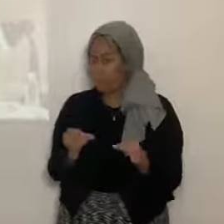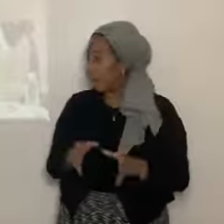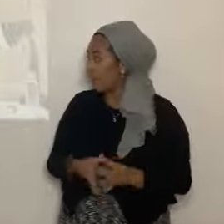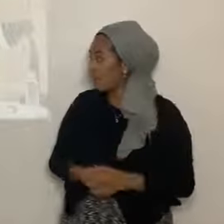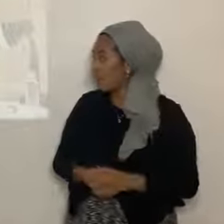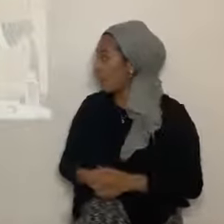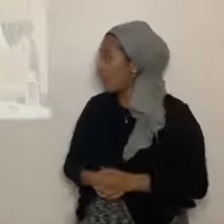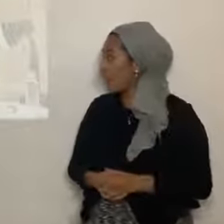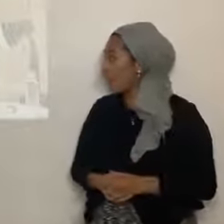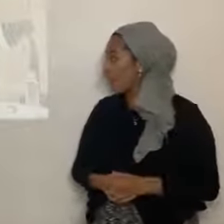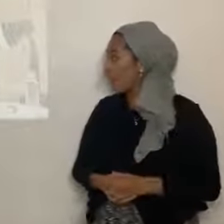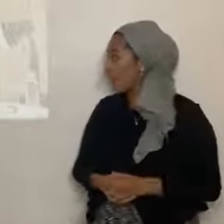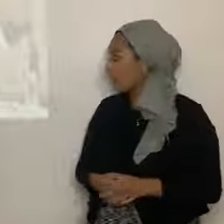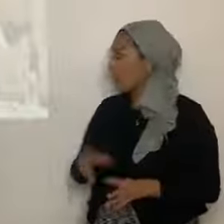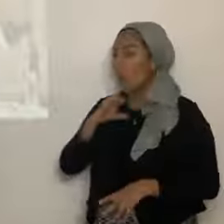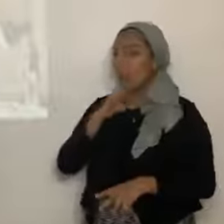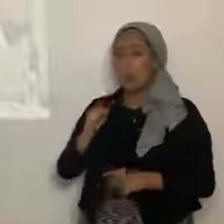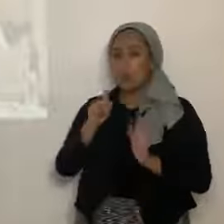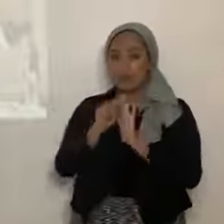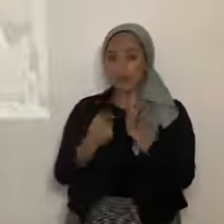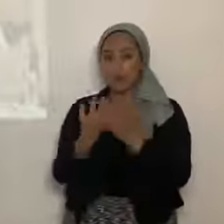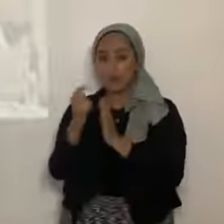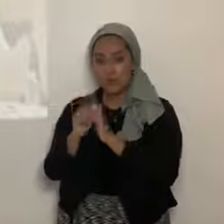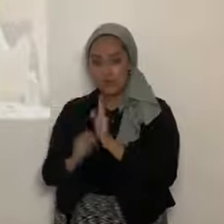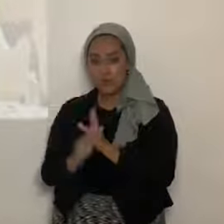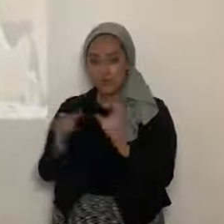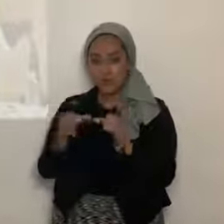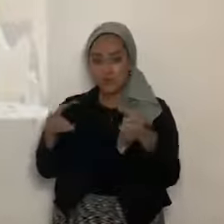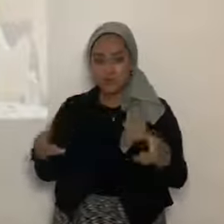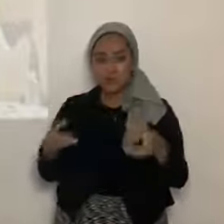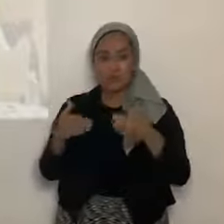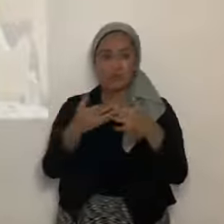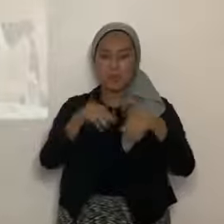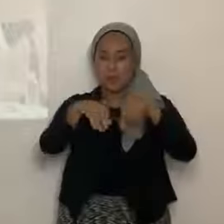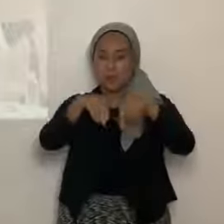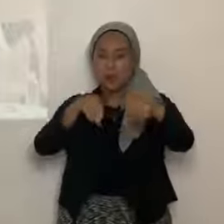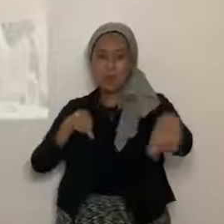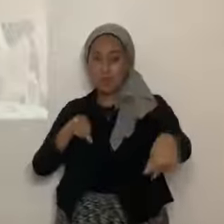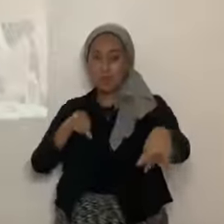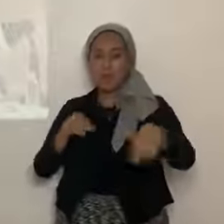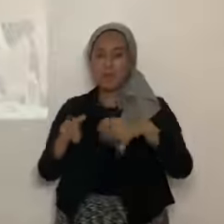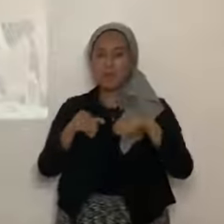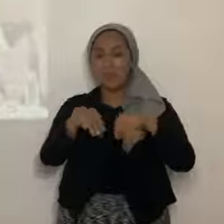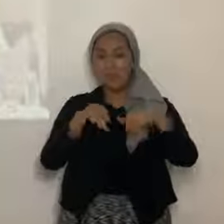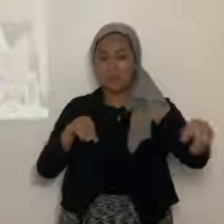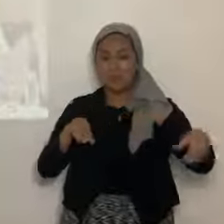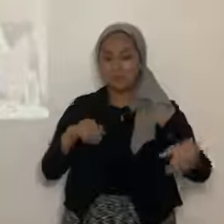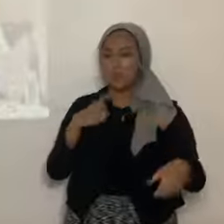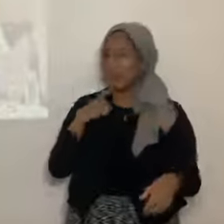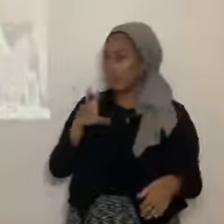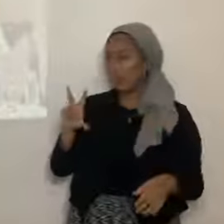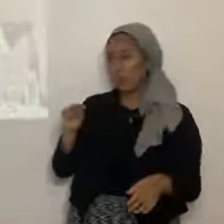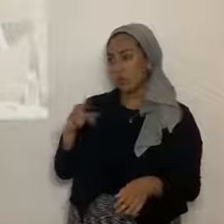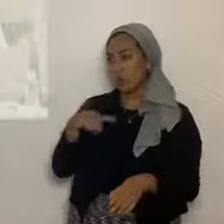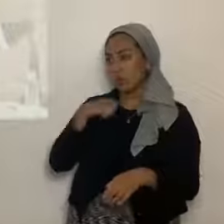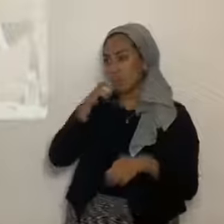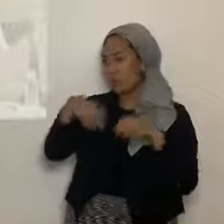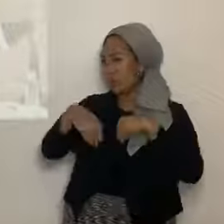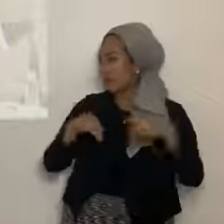para que se entienda por alguno de los nuevecitos, e hice como que la fuera yo a romper. Y dice, no, no vayas tú a hacer eso. No, pues no lo voy a hacer, claro que no.